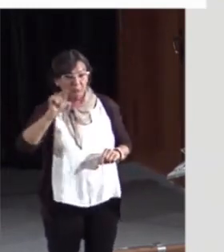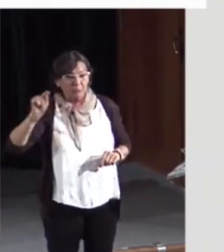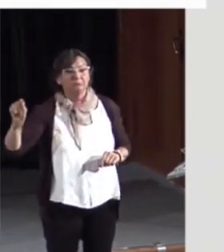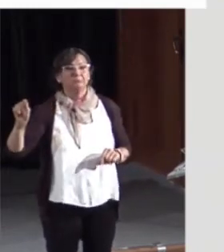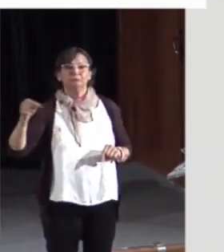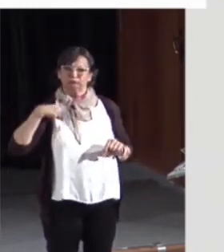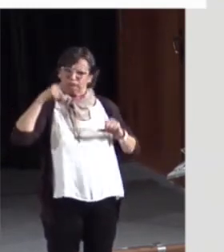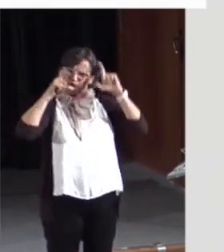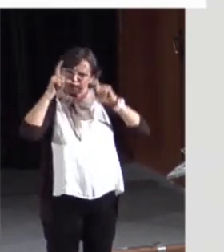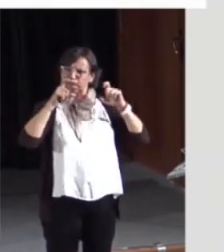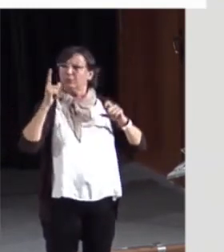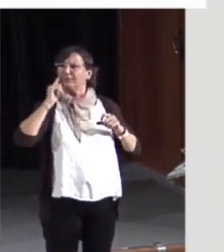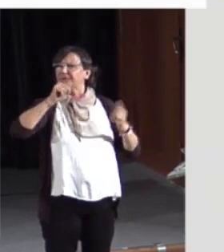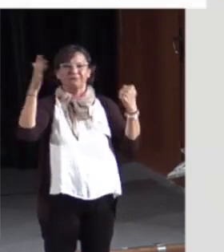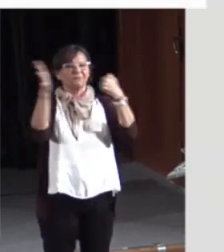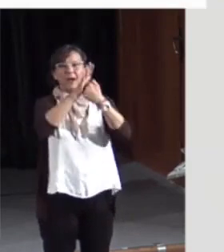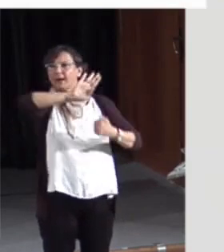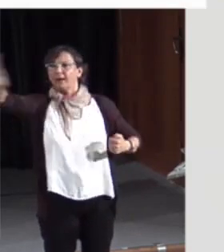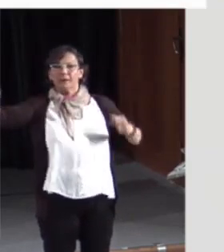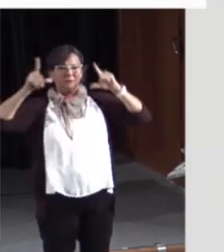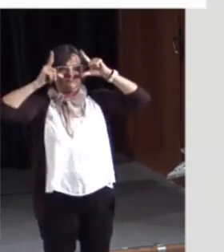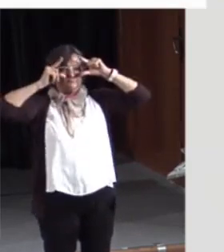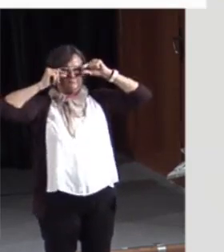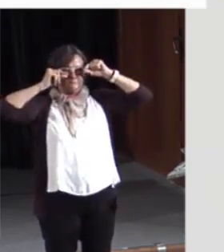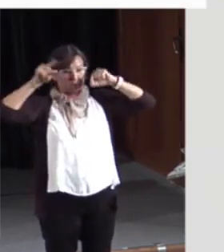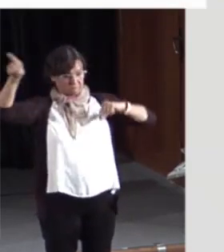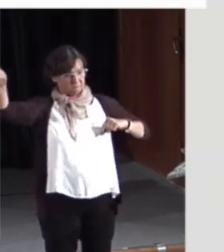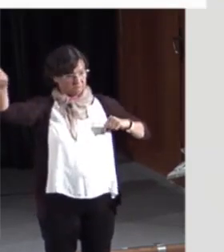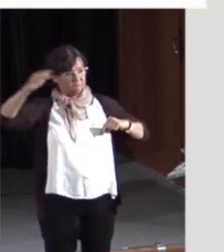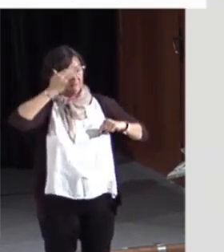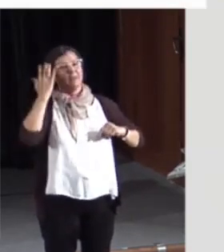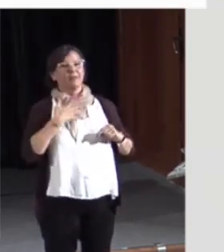expresión. Con las puntuaciones pasa lo mismo.